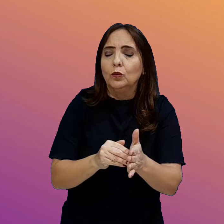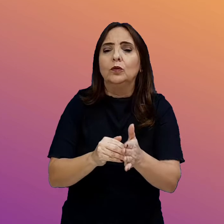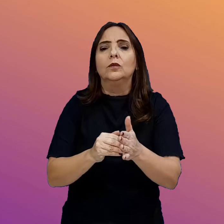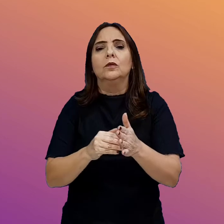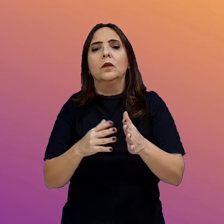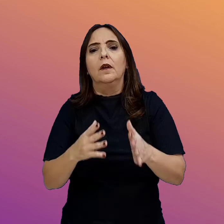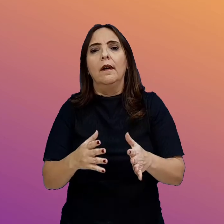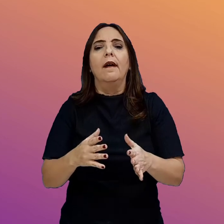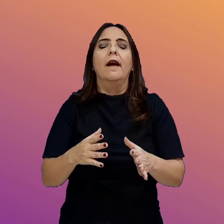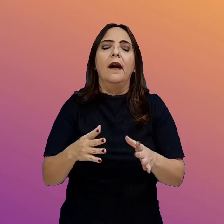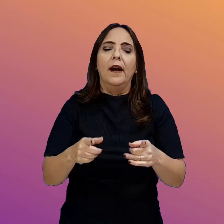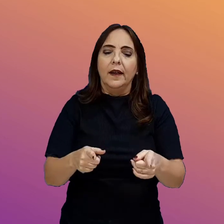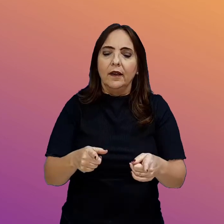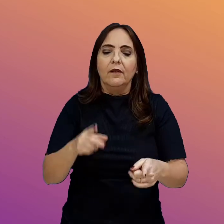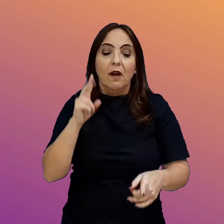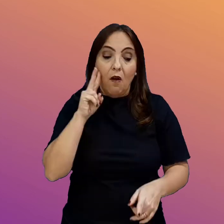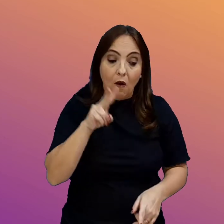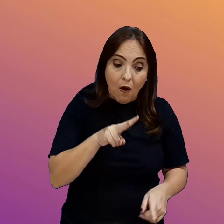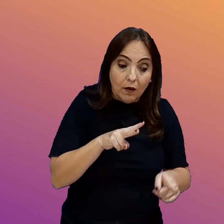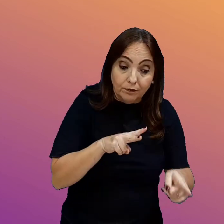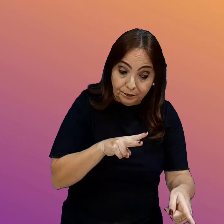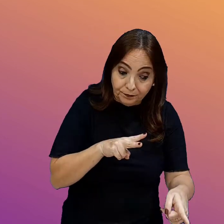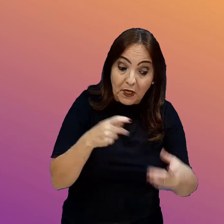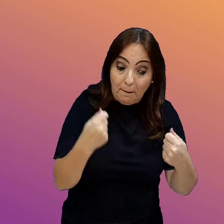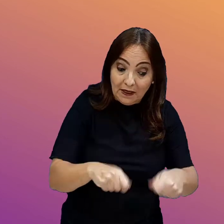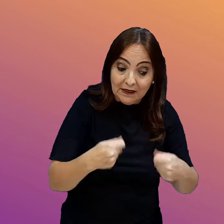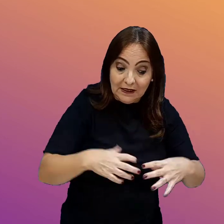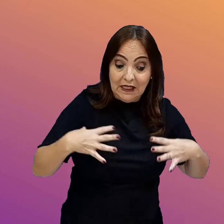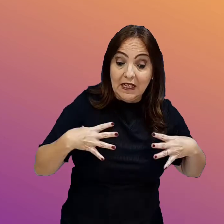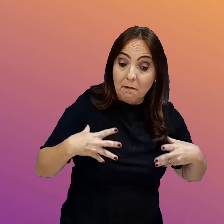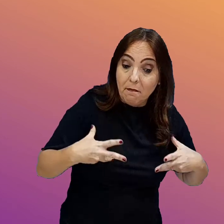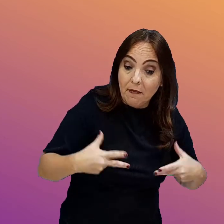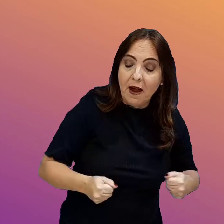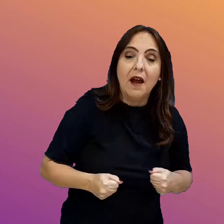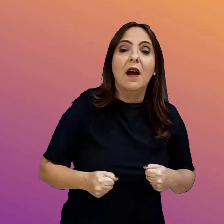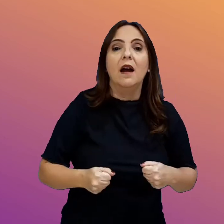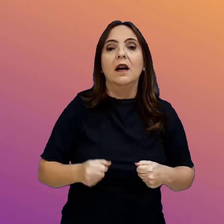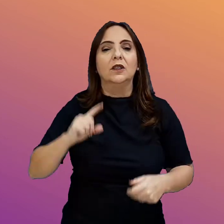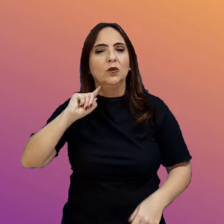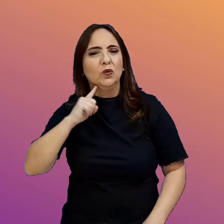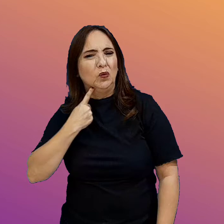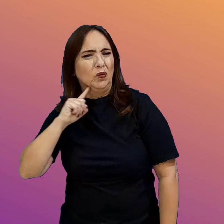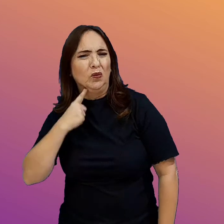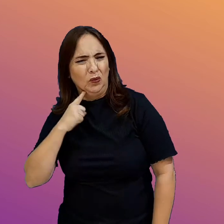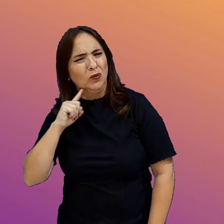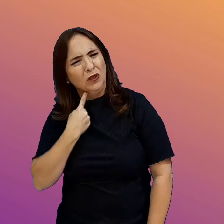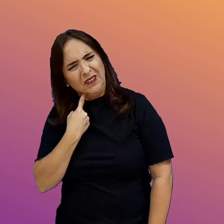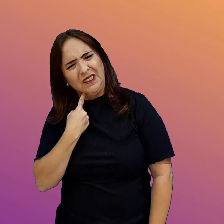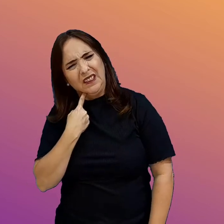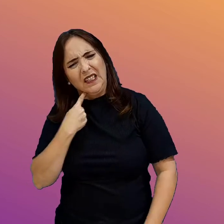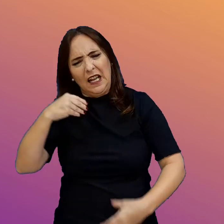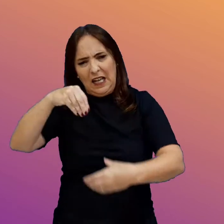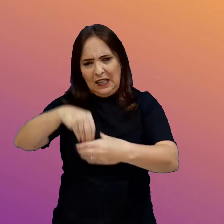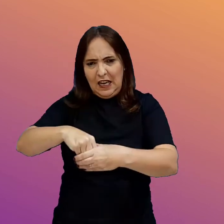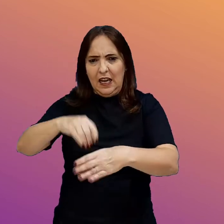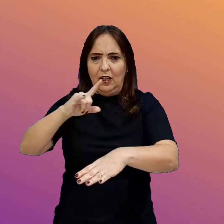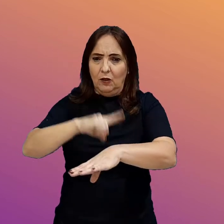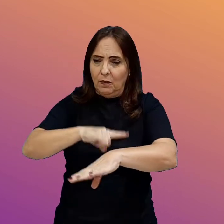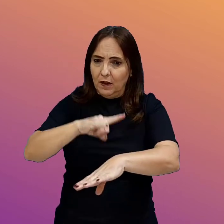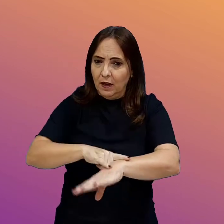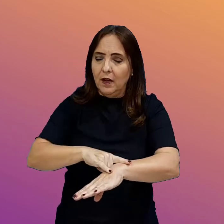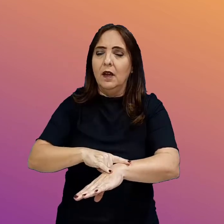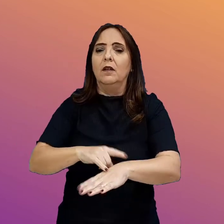pontos que devem ser observados? Onde é que se concentra a sujeira? Para onde a água